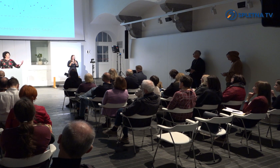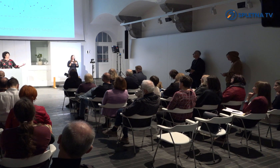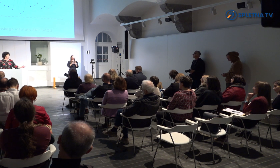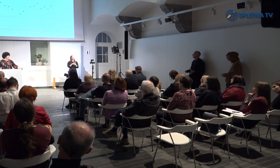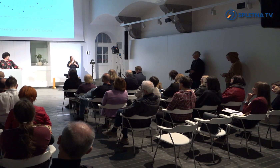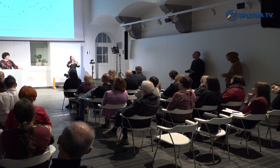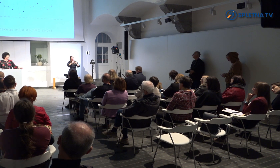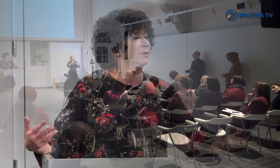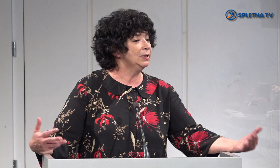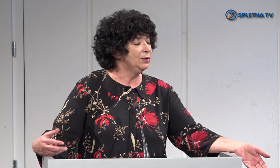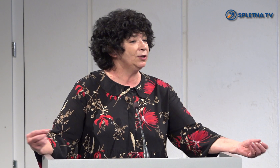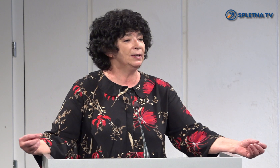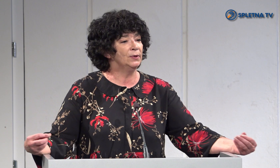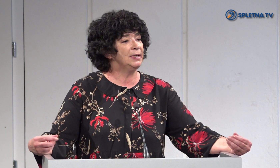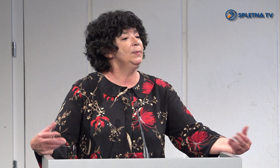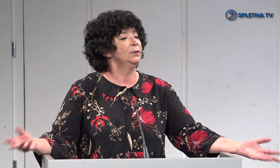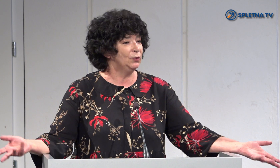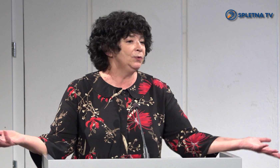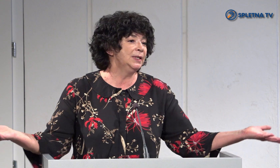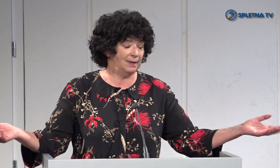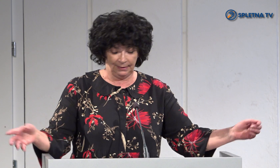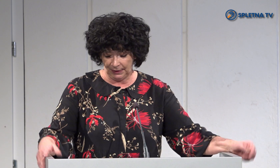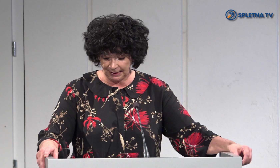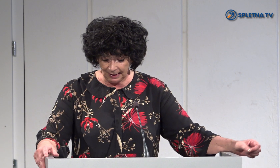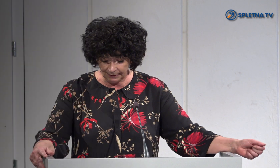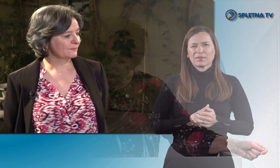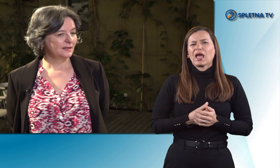učitelj in zet.